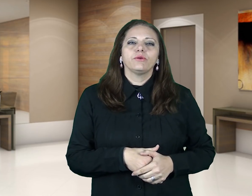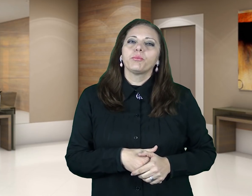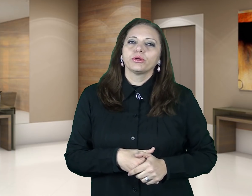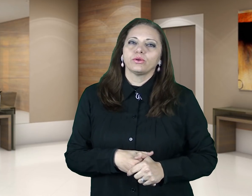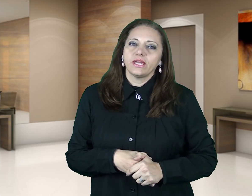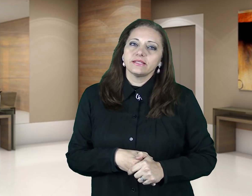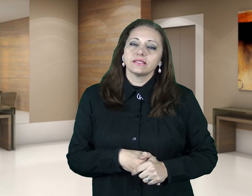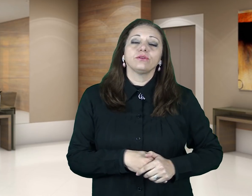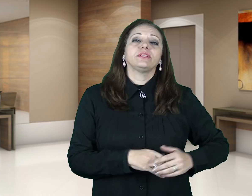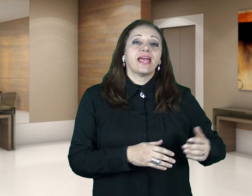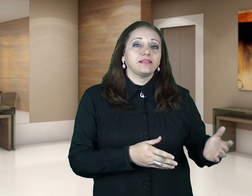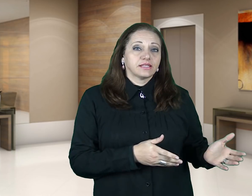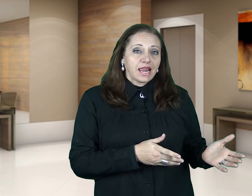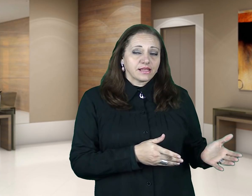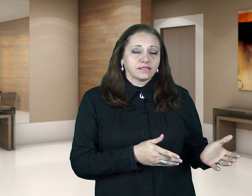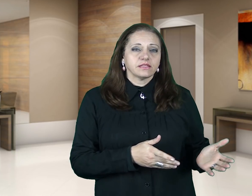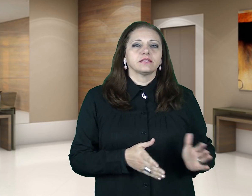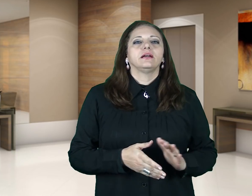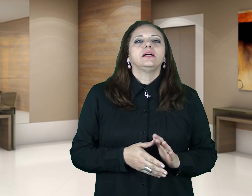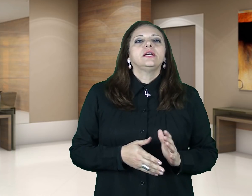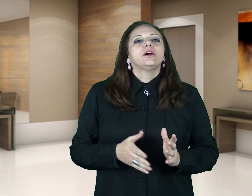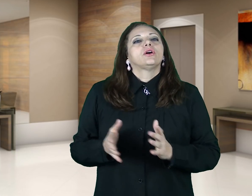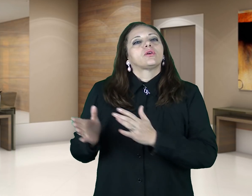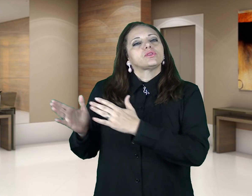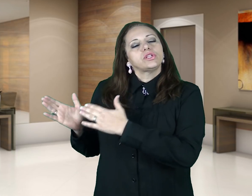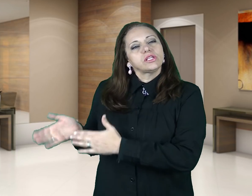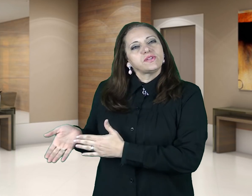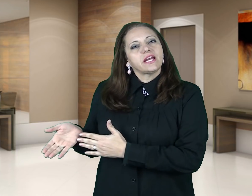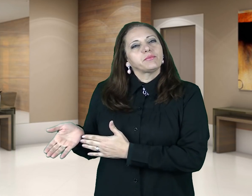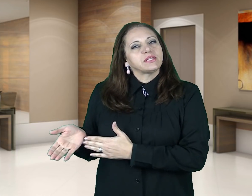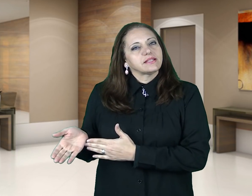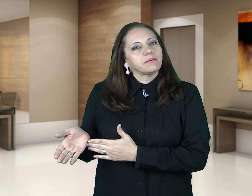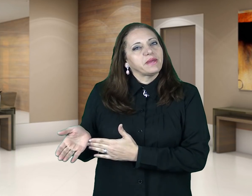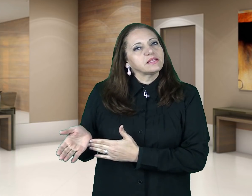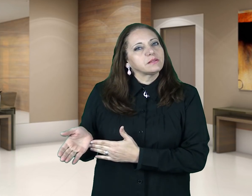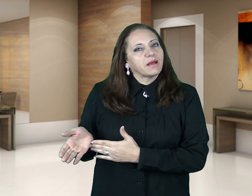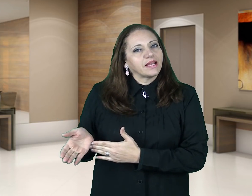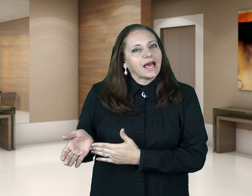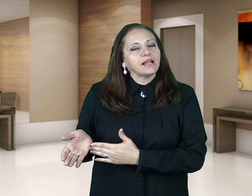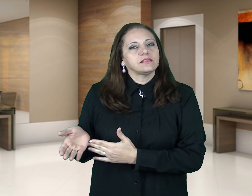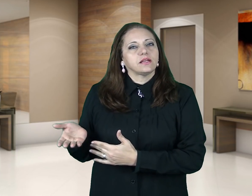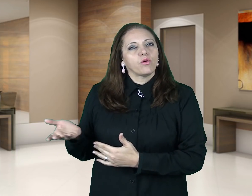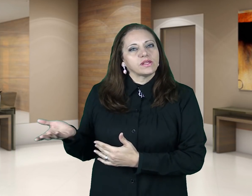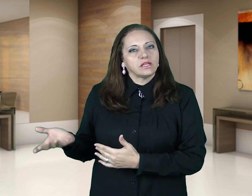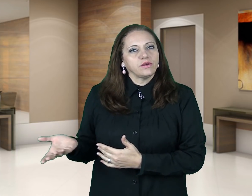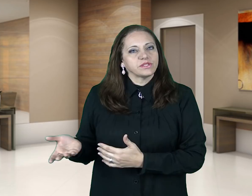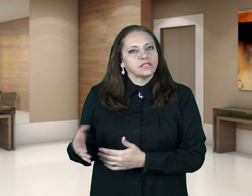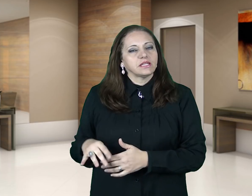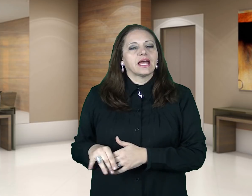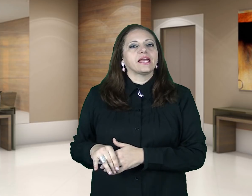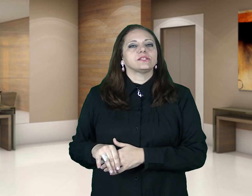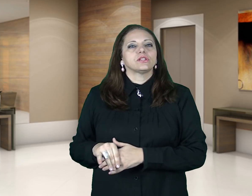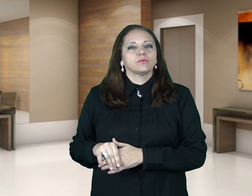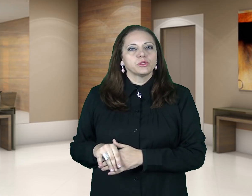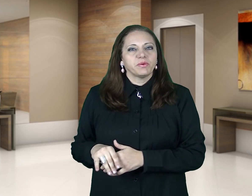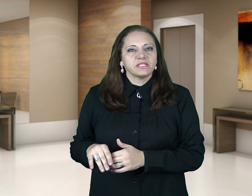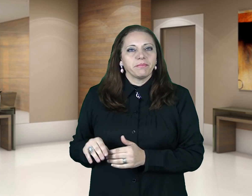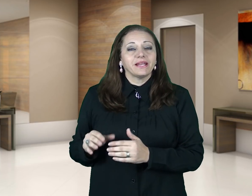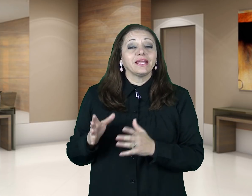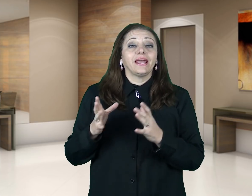língua portuguesa são 10 classes. Se nós fizermos essa mesma análise com as línguas de sinais, nós vamos perceber que